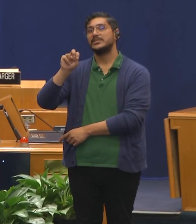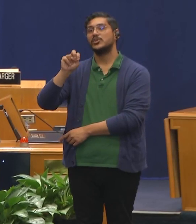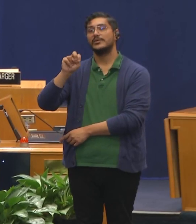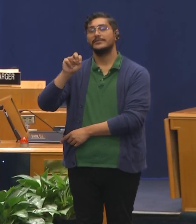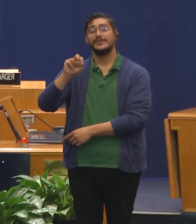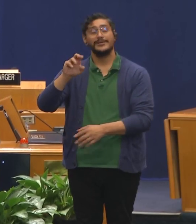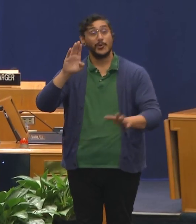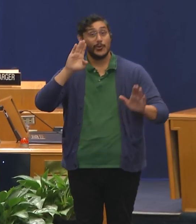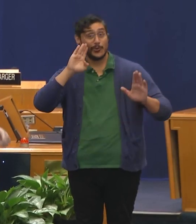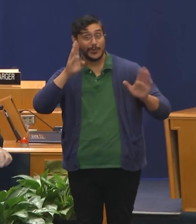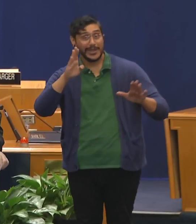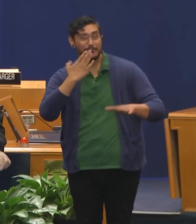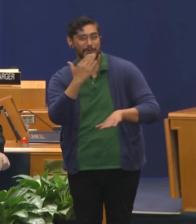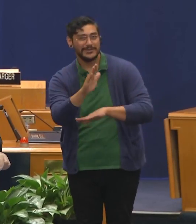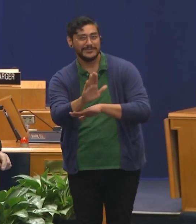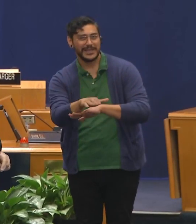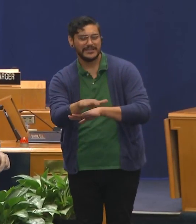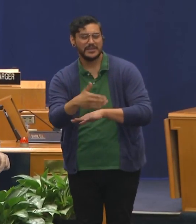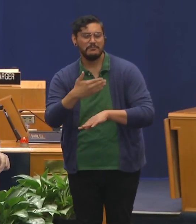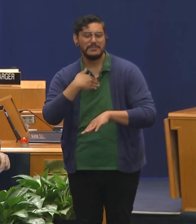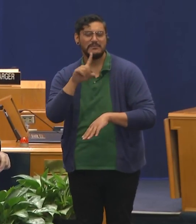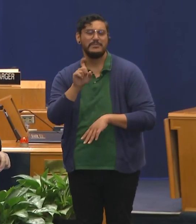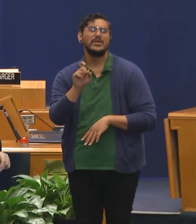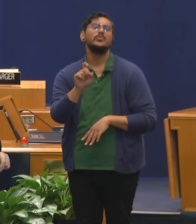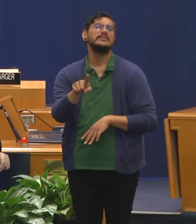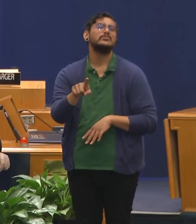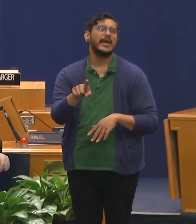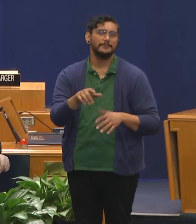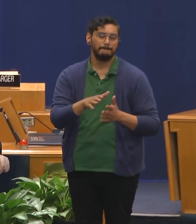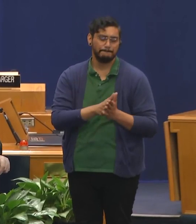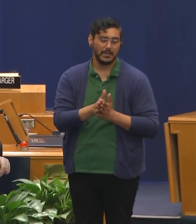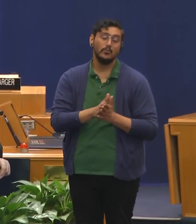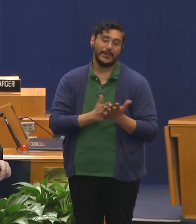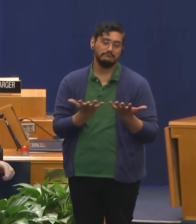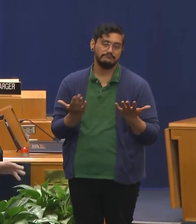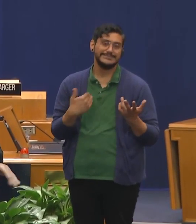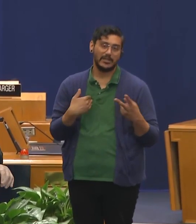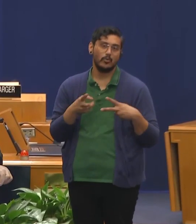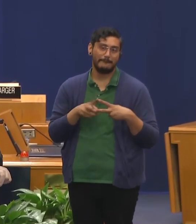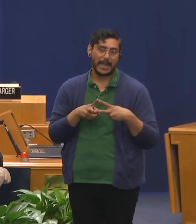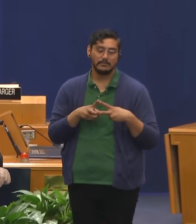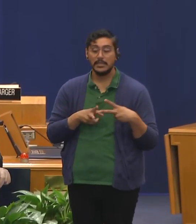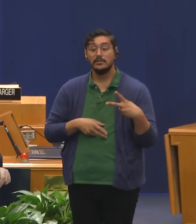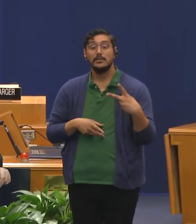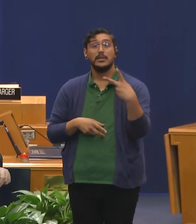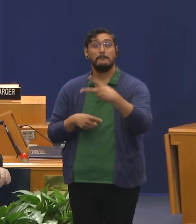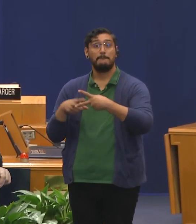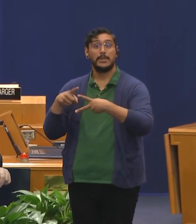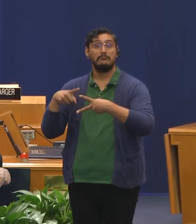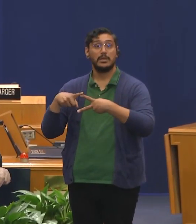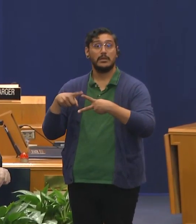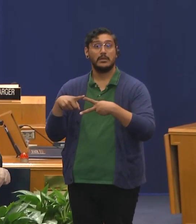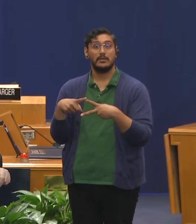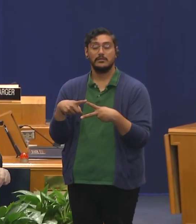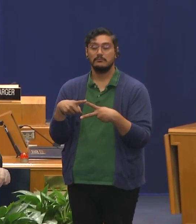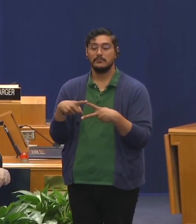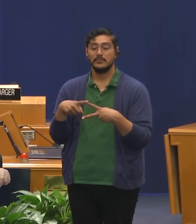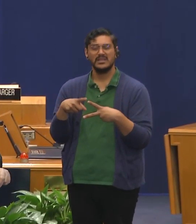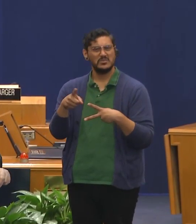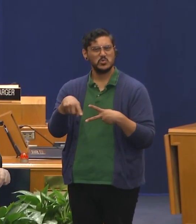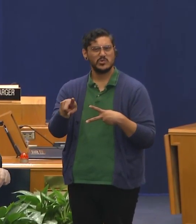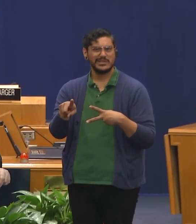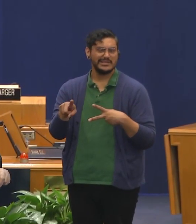sí, buenas tardes. Sí, mire, mi pregunta es la siguiente. Bueno, tengo un par de preguntas. La primera es si ustedes